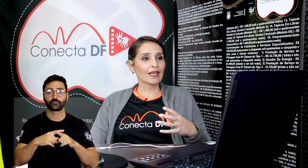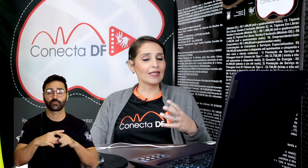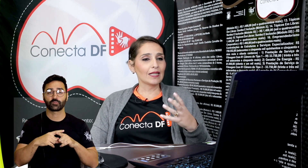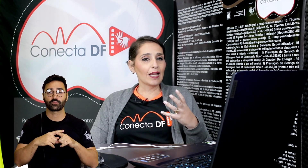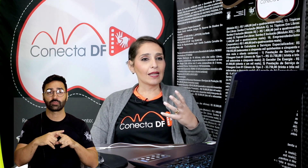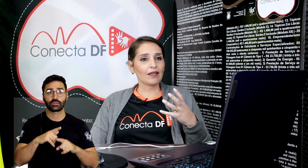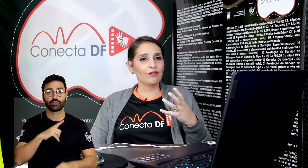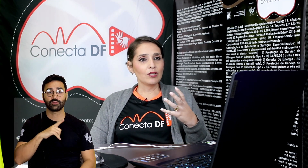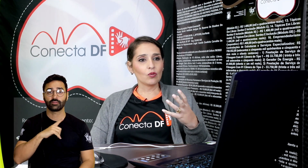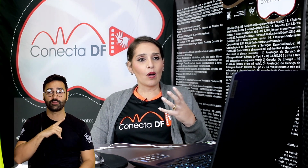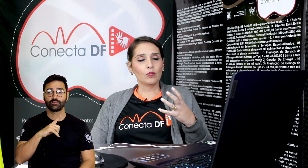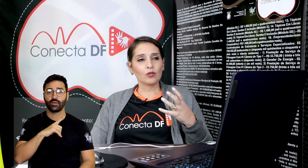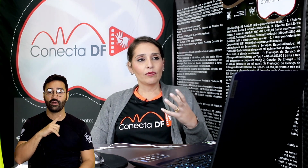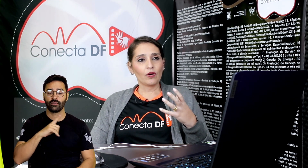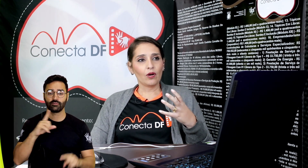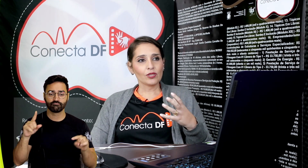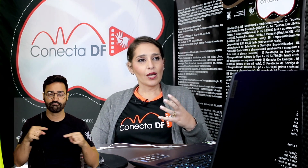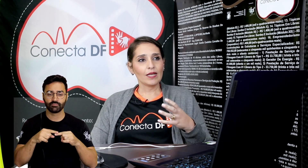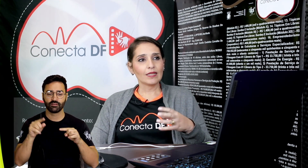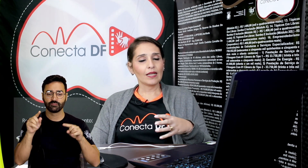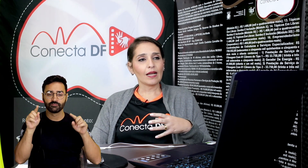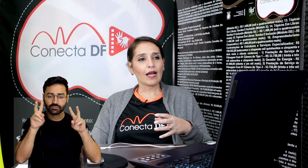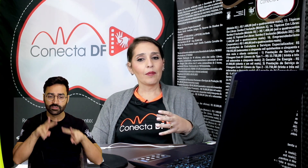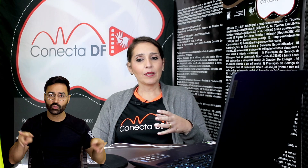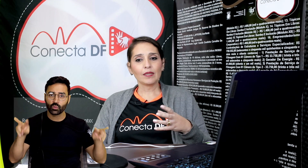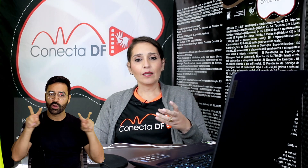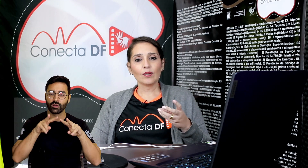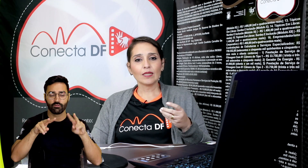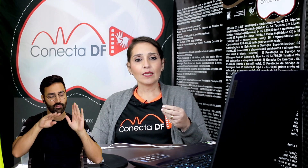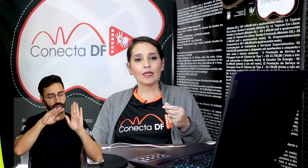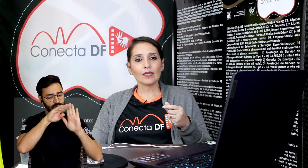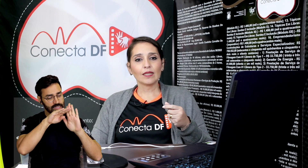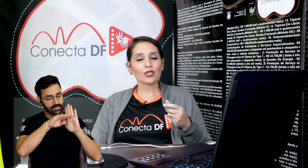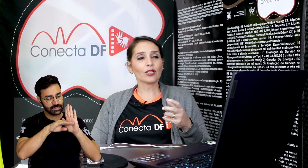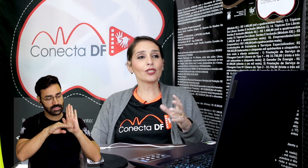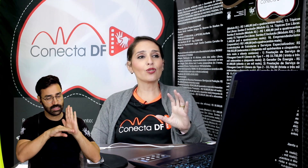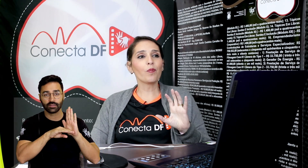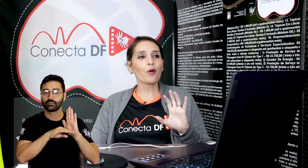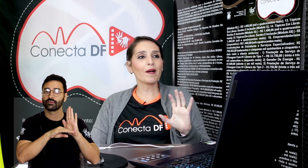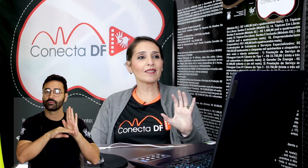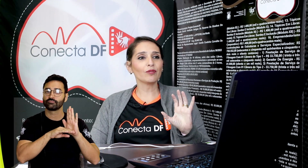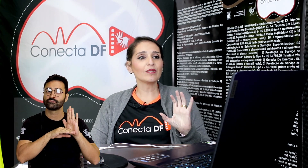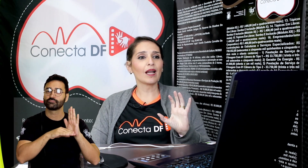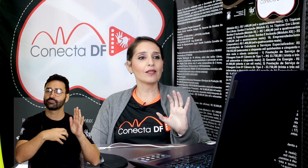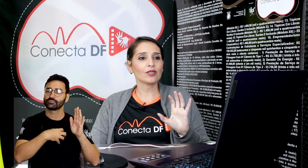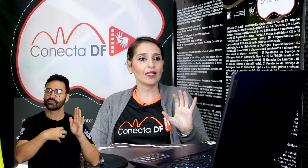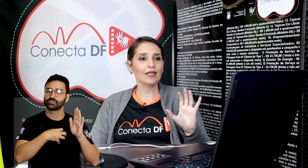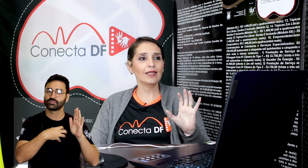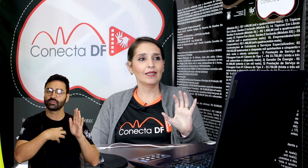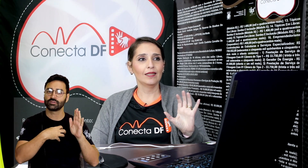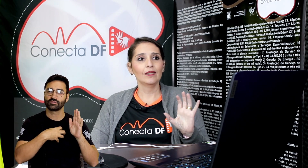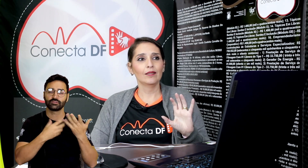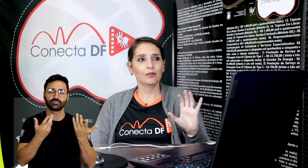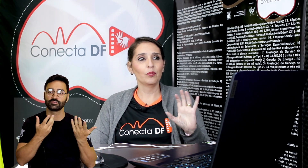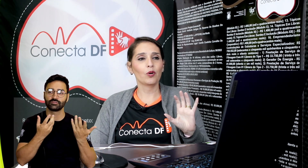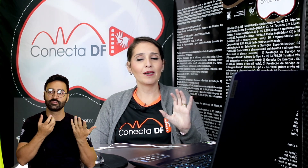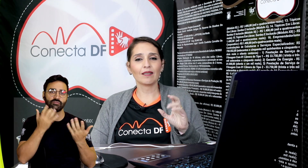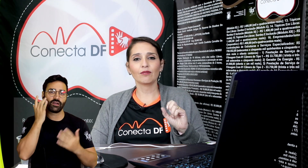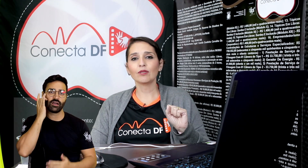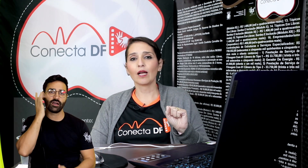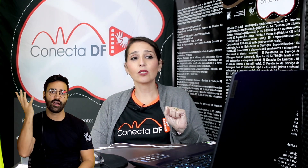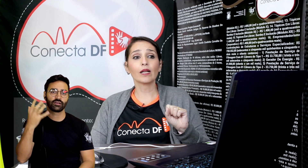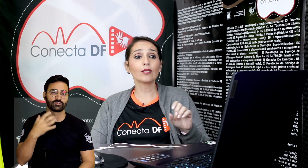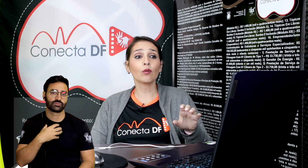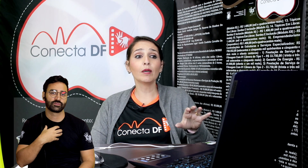ter esse caráter visual muito forte, a receita acaba tendo deixando a gente um pouco mais à vontade, né? Um pouco